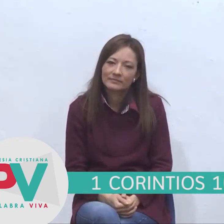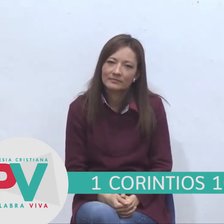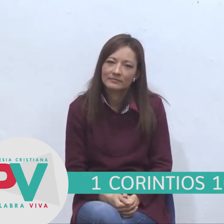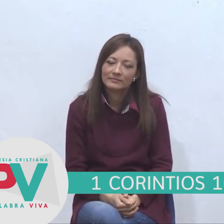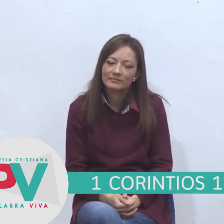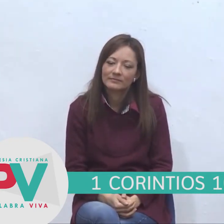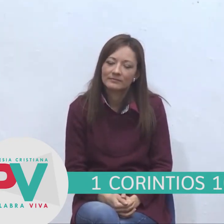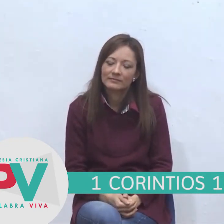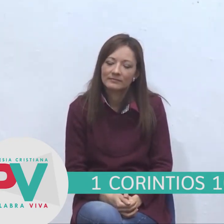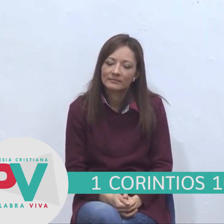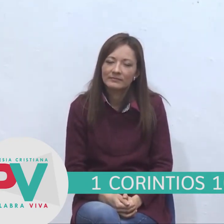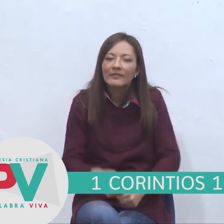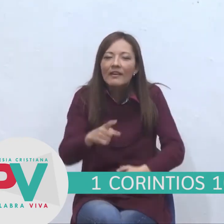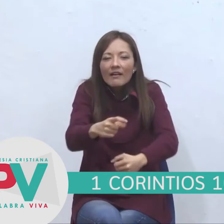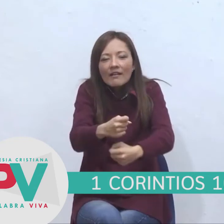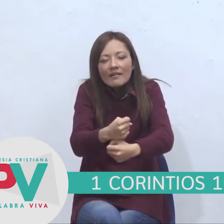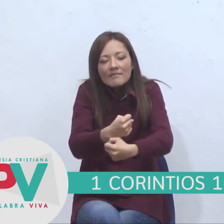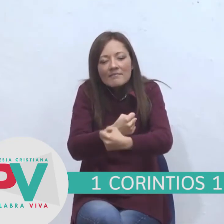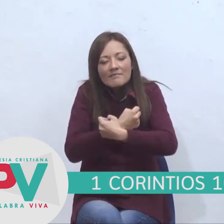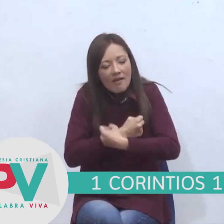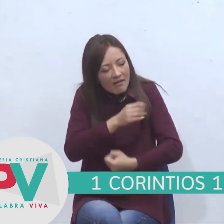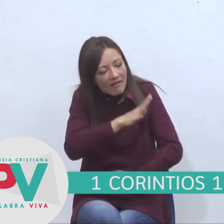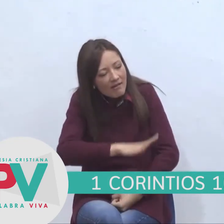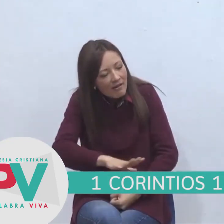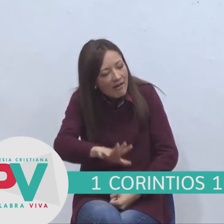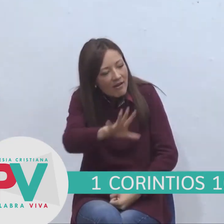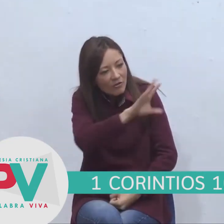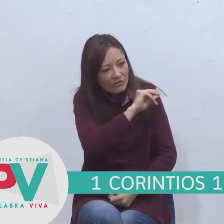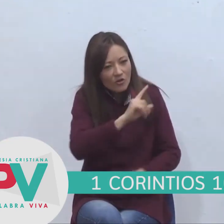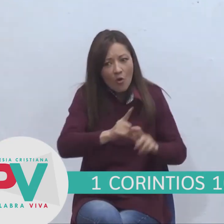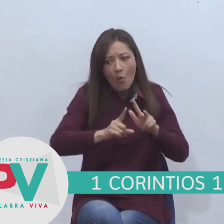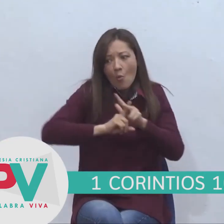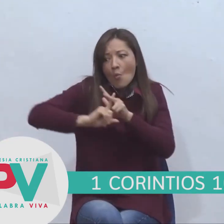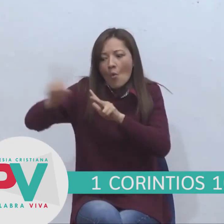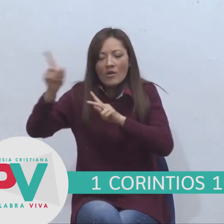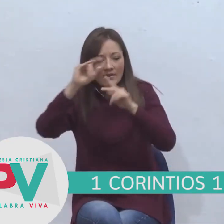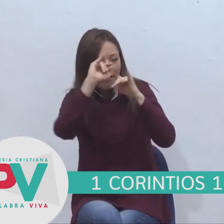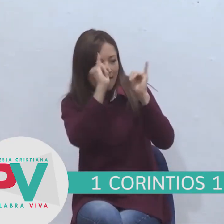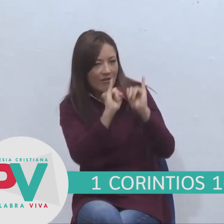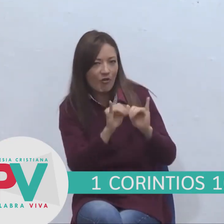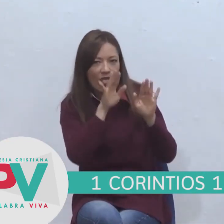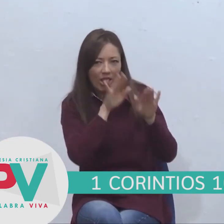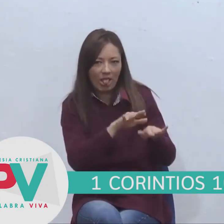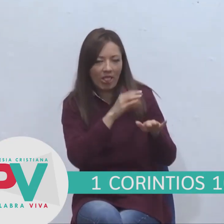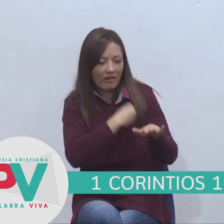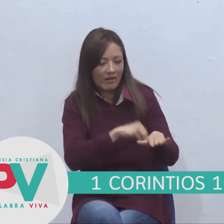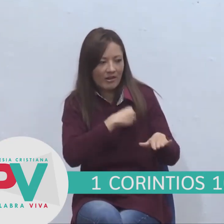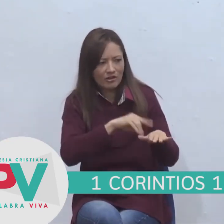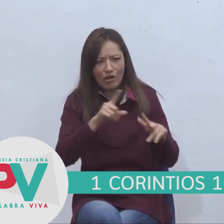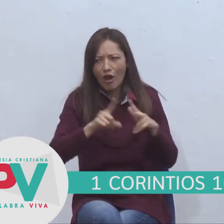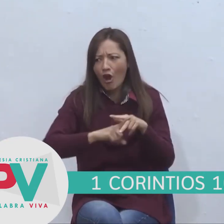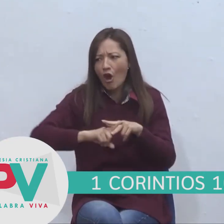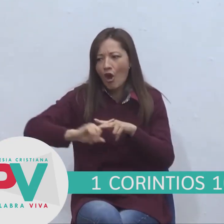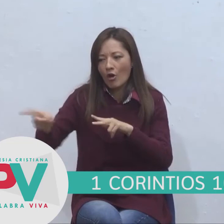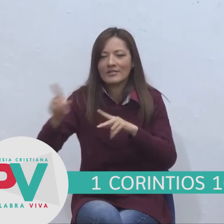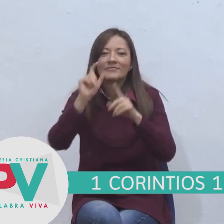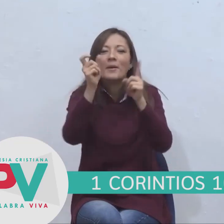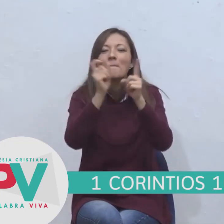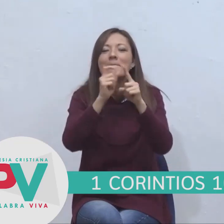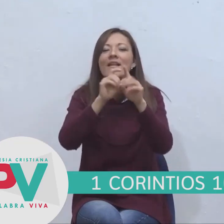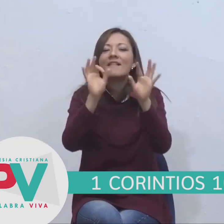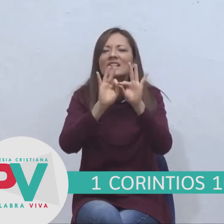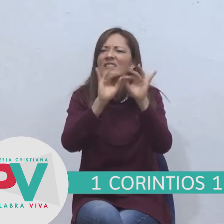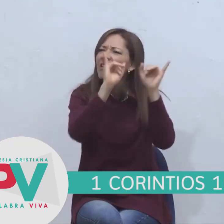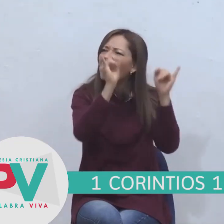tanto, amados míos, huid de la idolatría. Quiero decirle en palabras sencillas qué